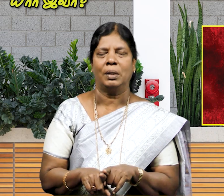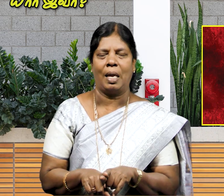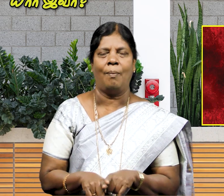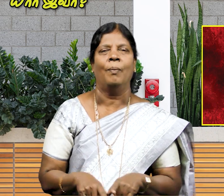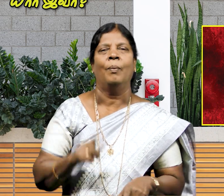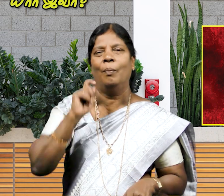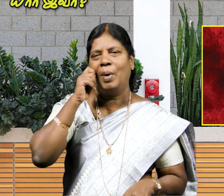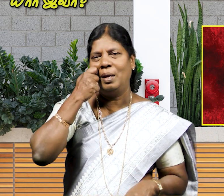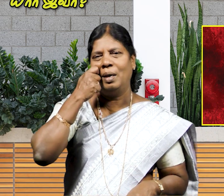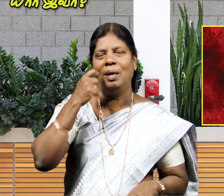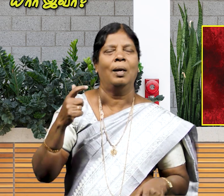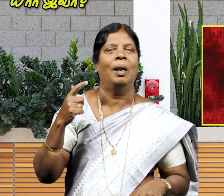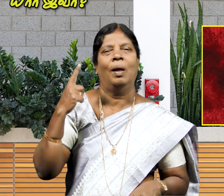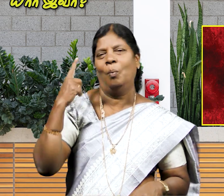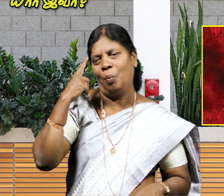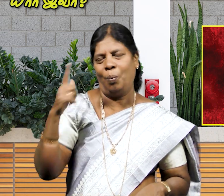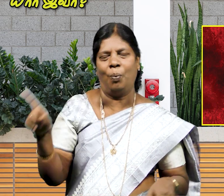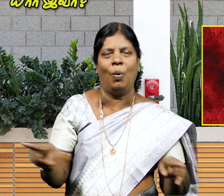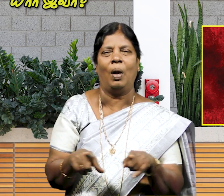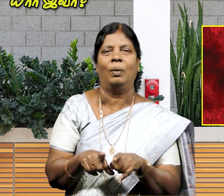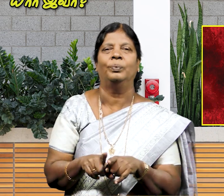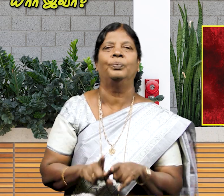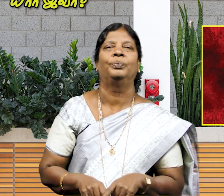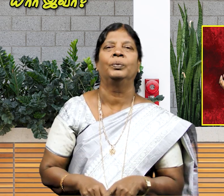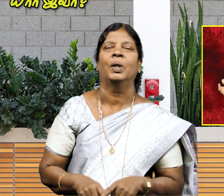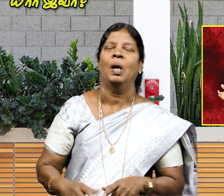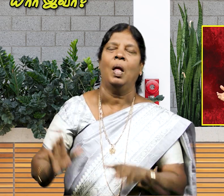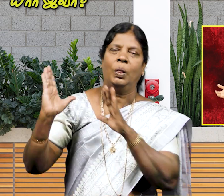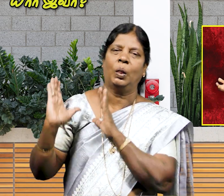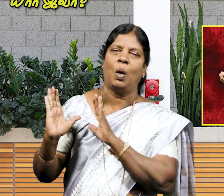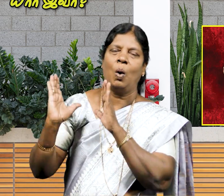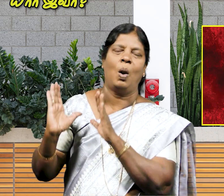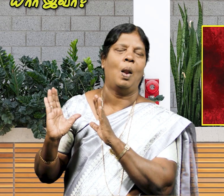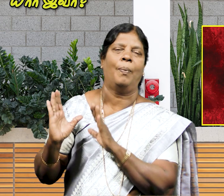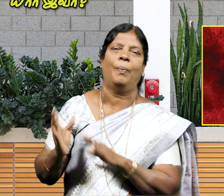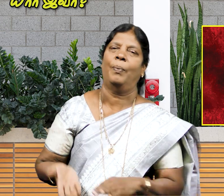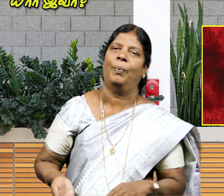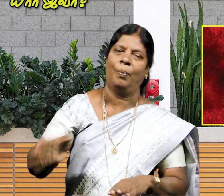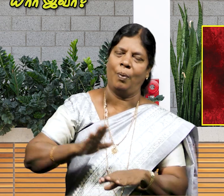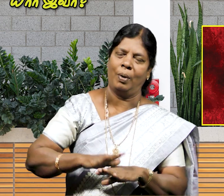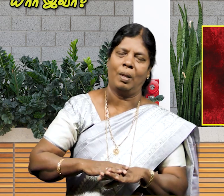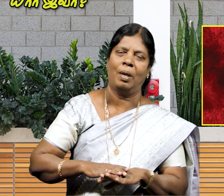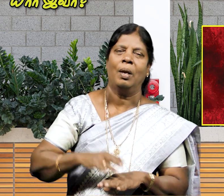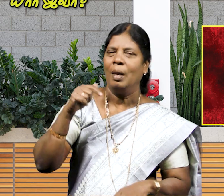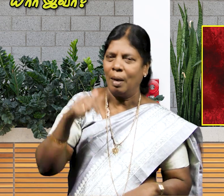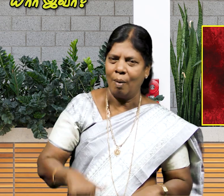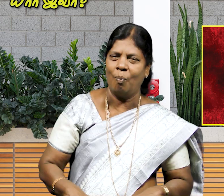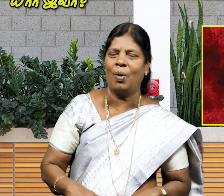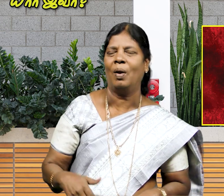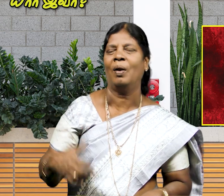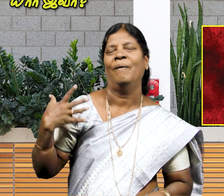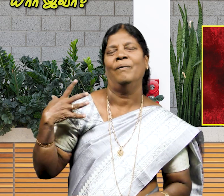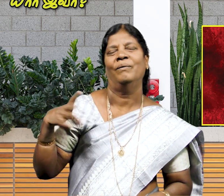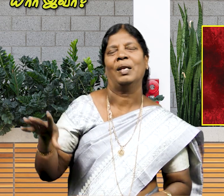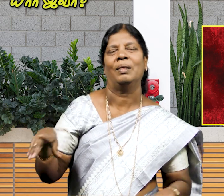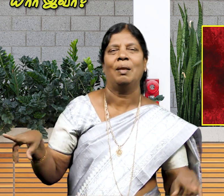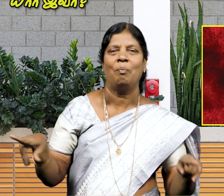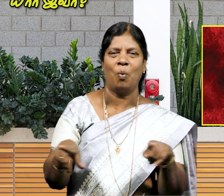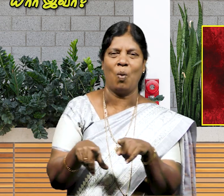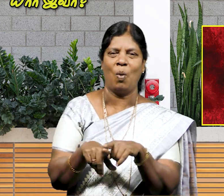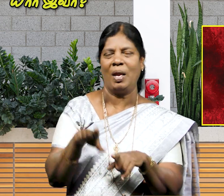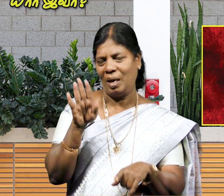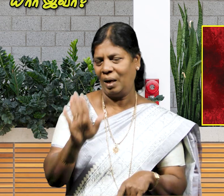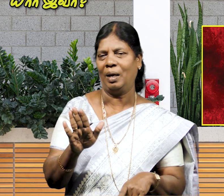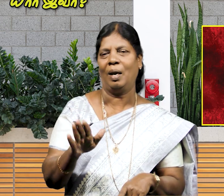மனிதனாலே நிதானித்து பார்க்க முடியும். அன்றைக்கு அந்த ஆட்டை தோளிலே போட்டு கொண்டு வந்தது போல இன்றைக்கு விரக்தியாய்